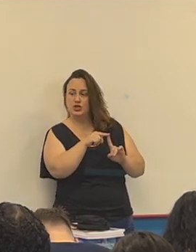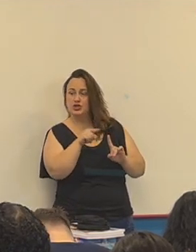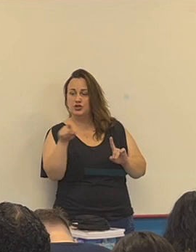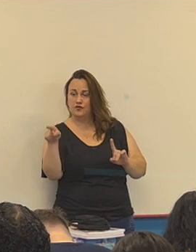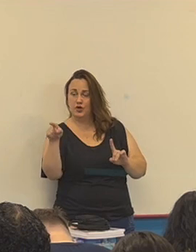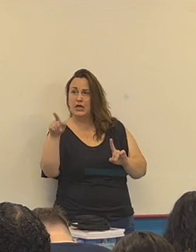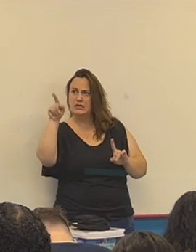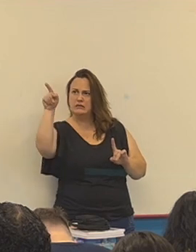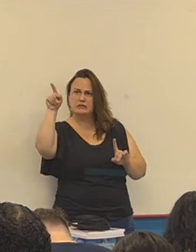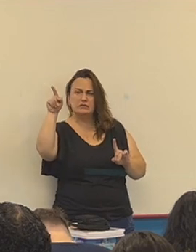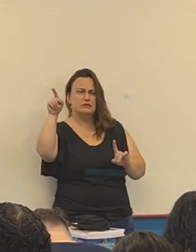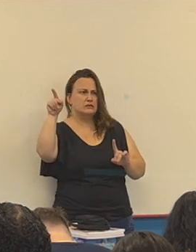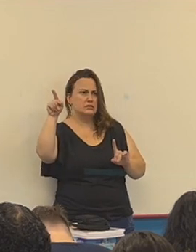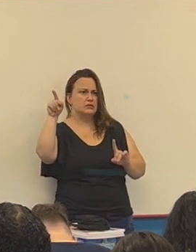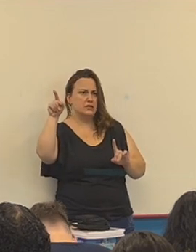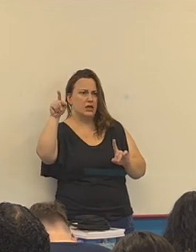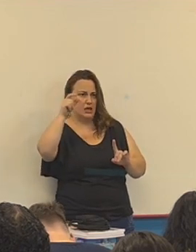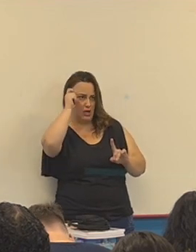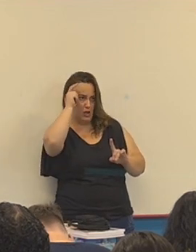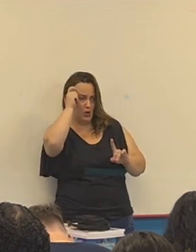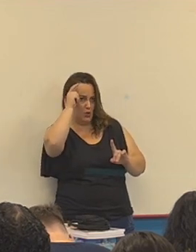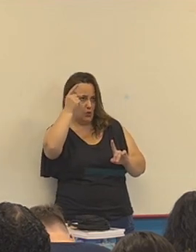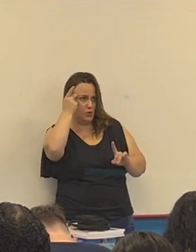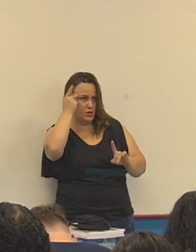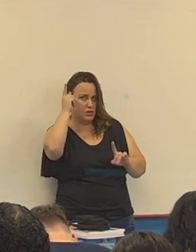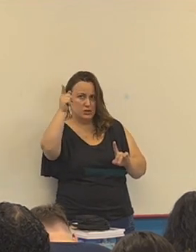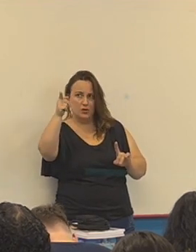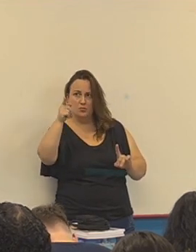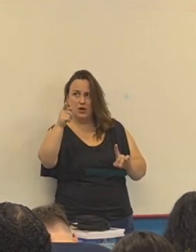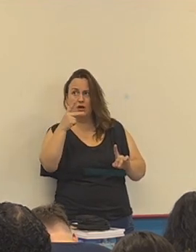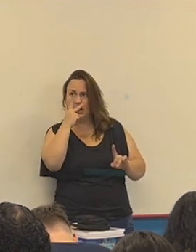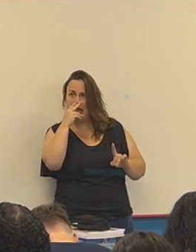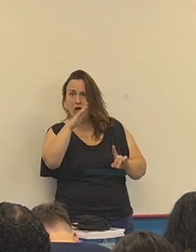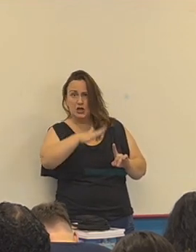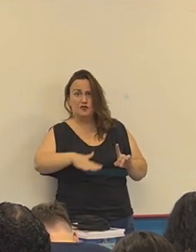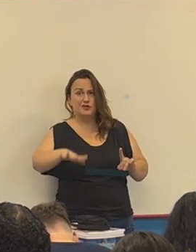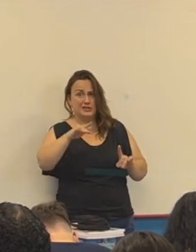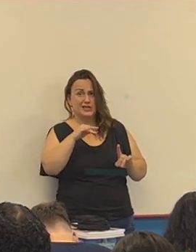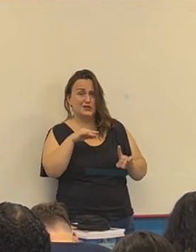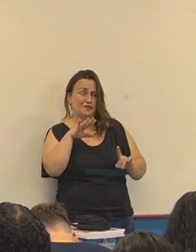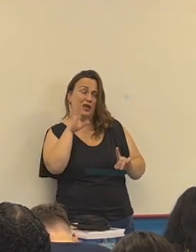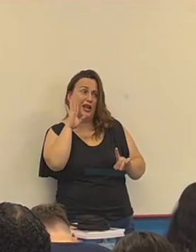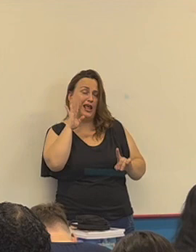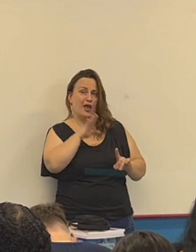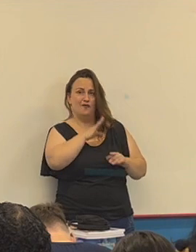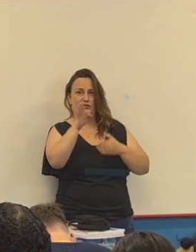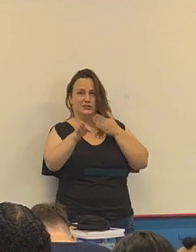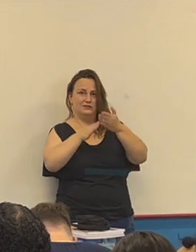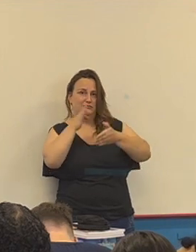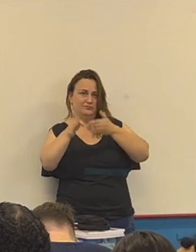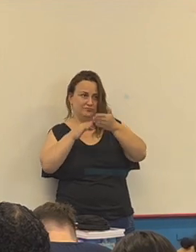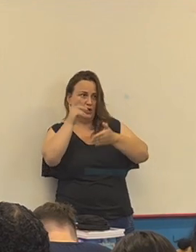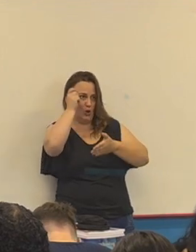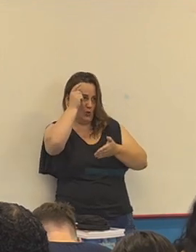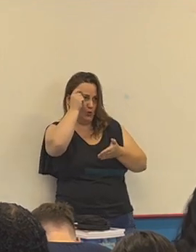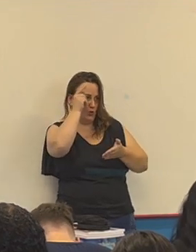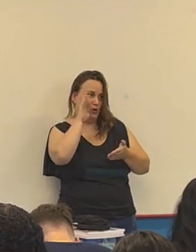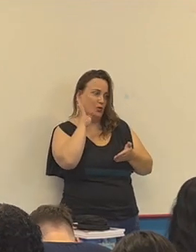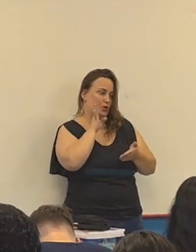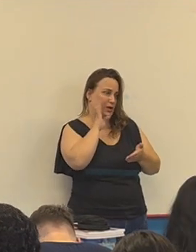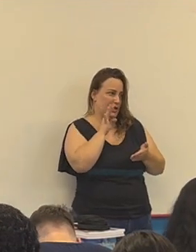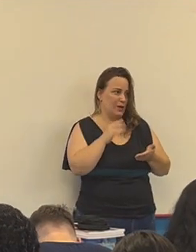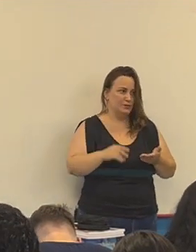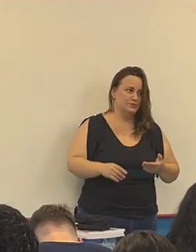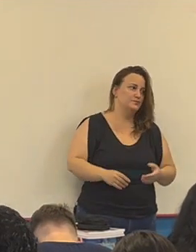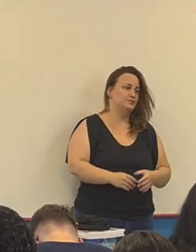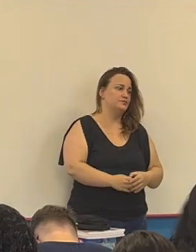Esse foi exposto aqui no Centro Cultural São Paulo. Quem não conhece, eu acho que é um lugar que vale muito. Mesmo, e lá é um lugar fantástico.